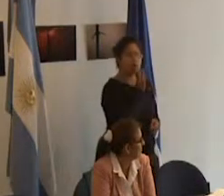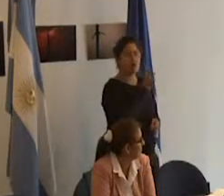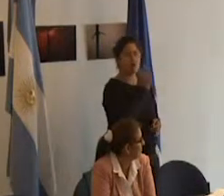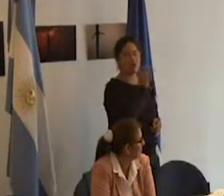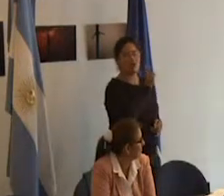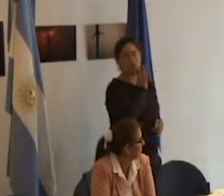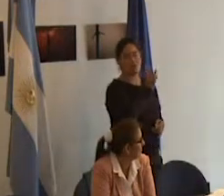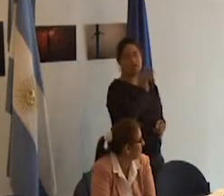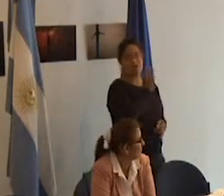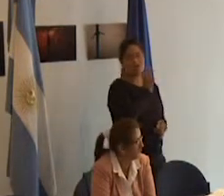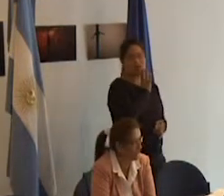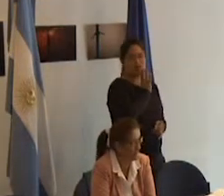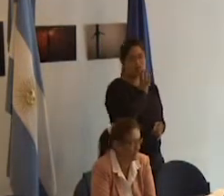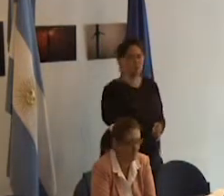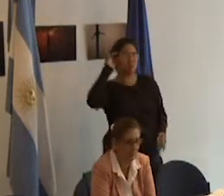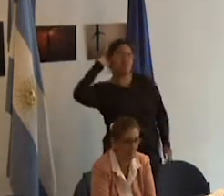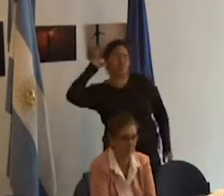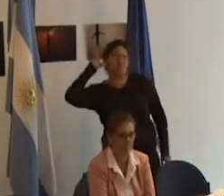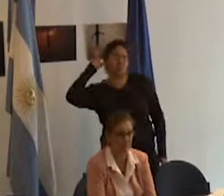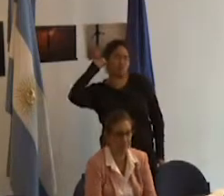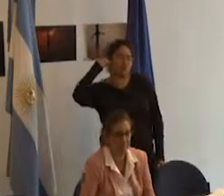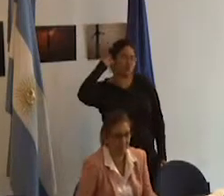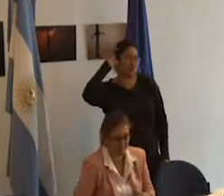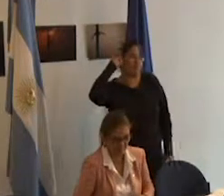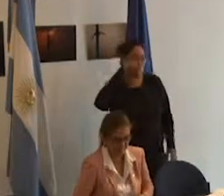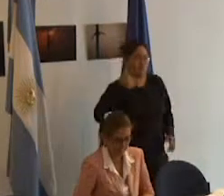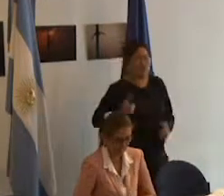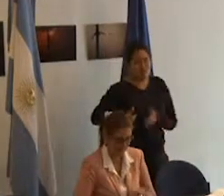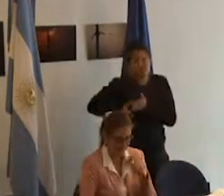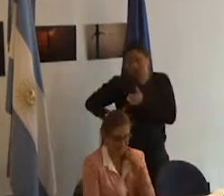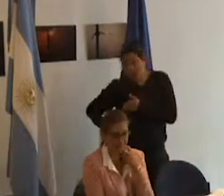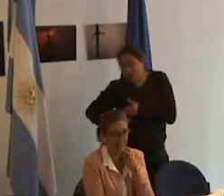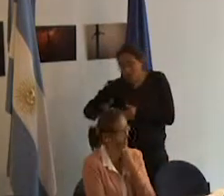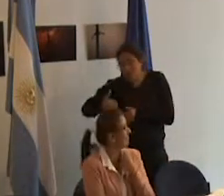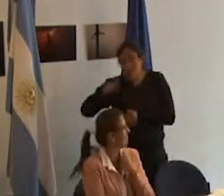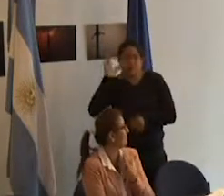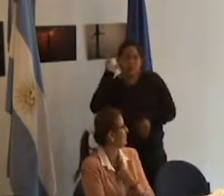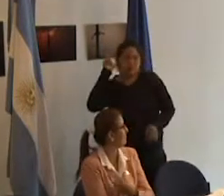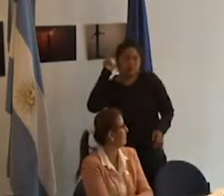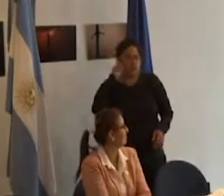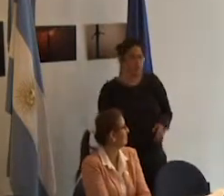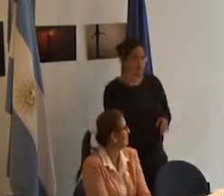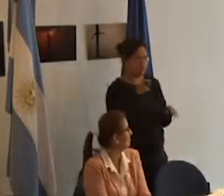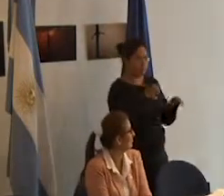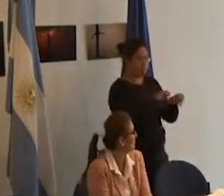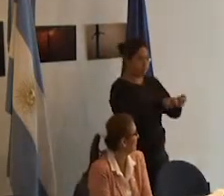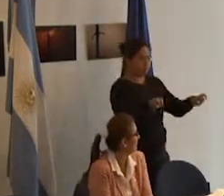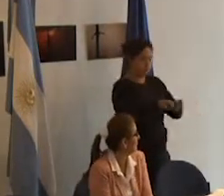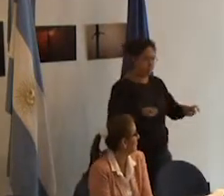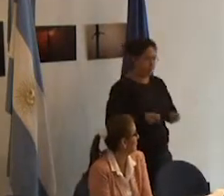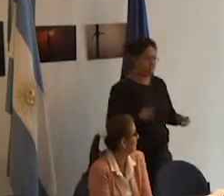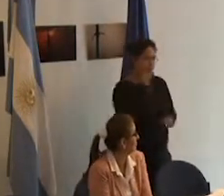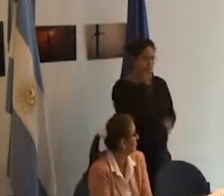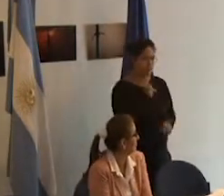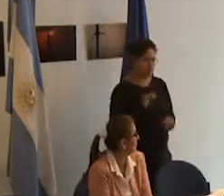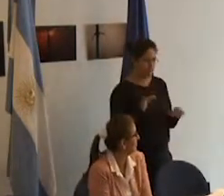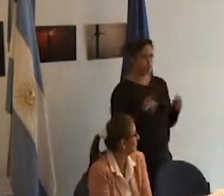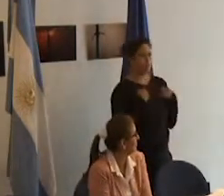hablaban, que lo habían escuchado desde el principio de su vida, y de pronto me sientan al frente un grupo de